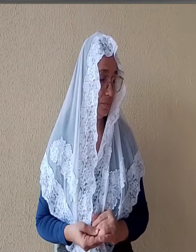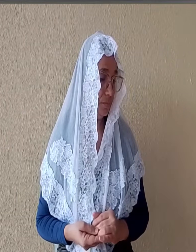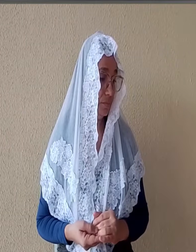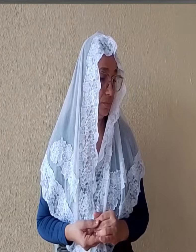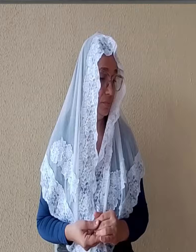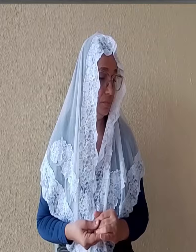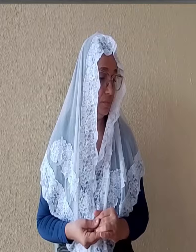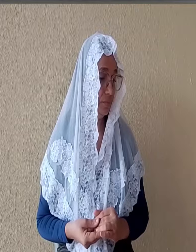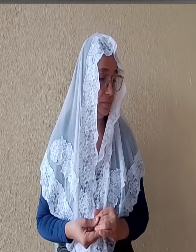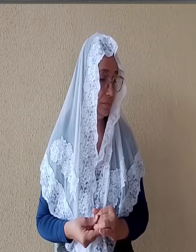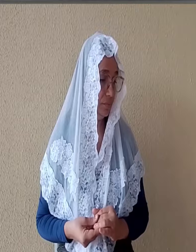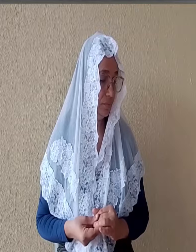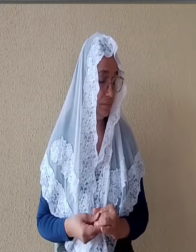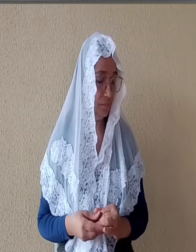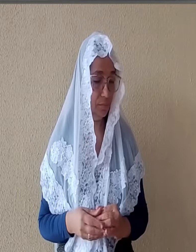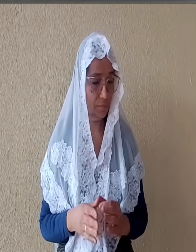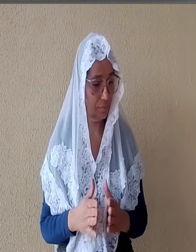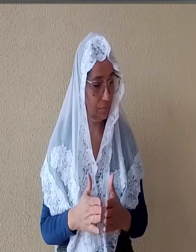Glória a Deus.